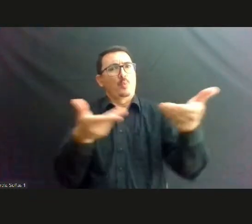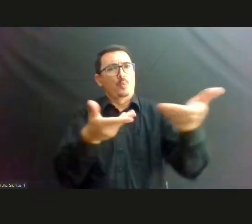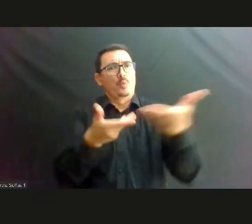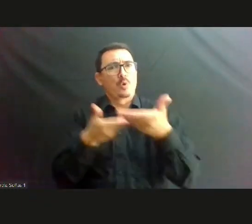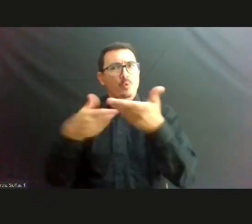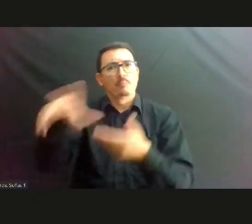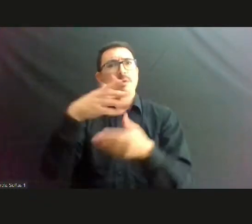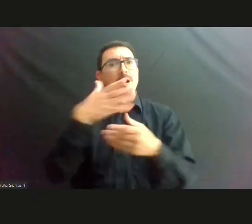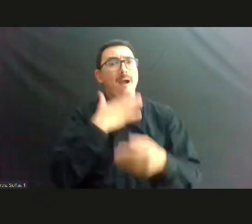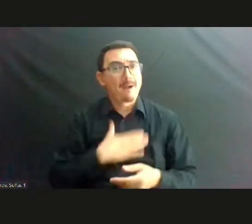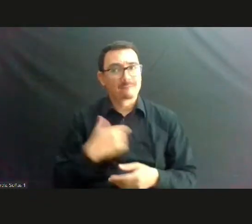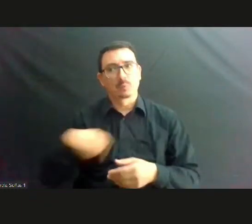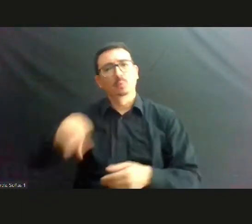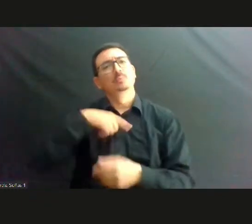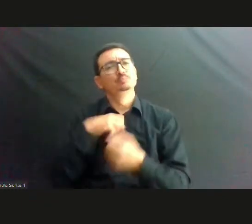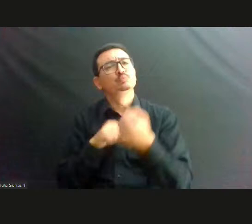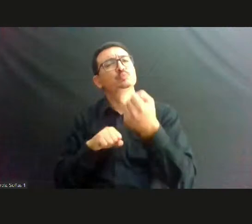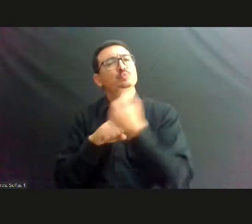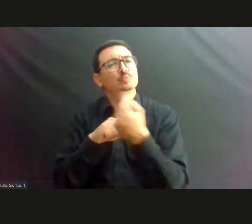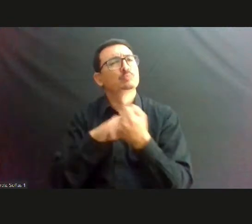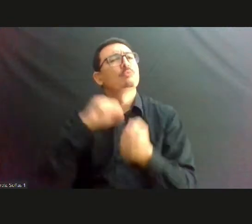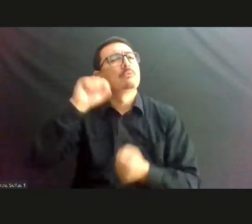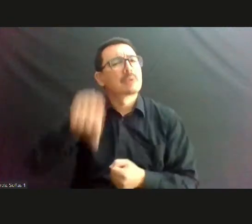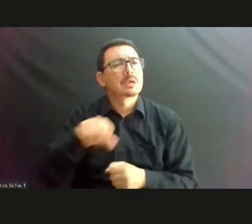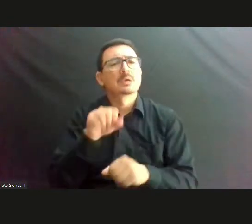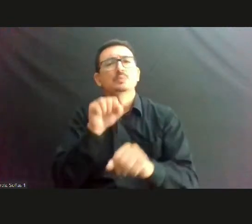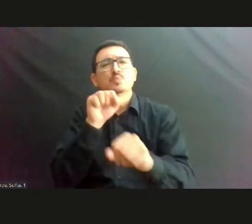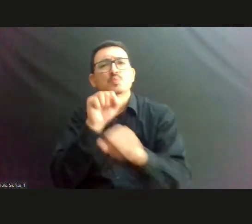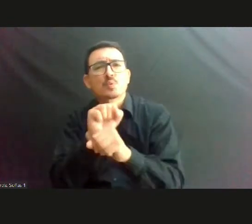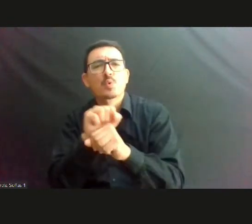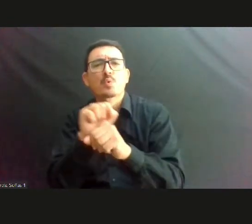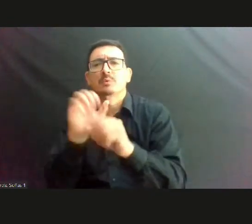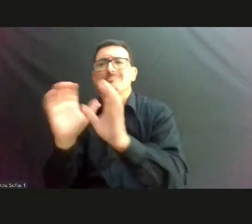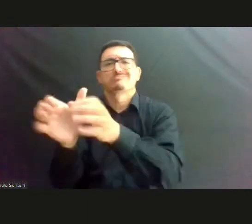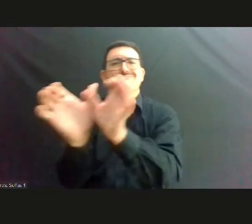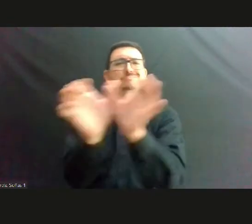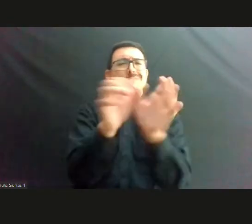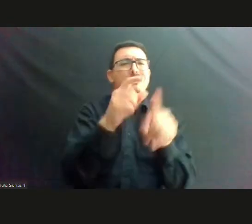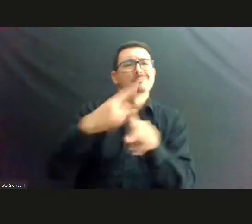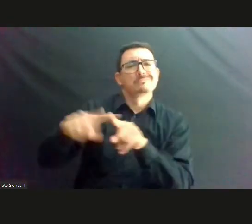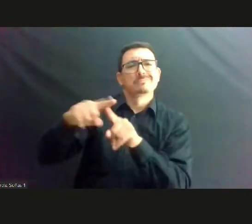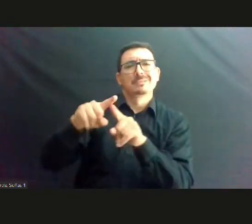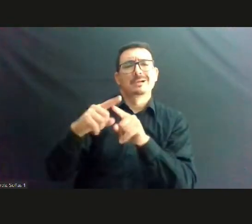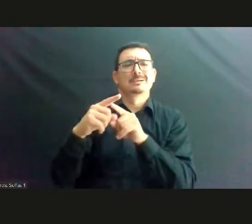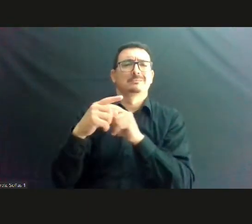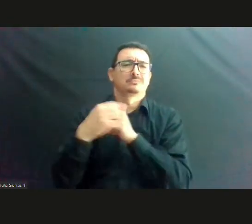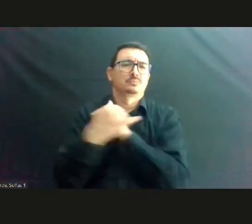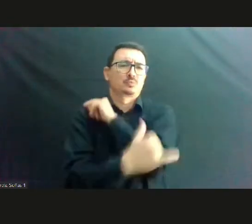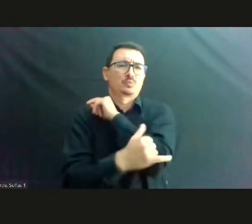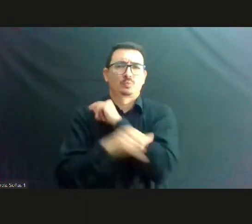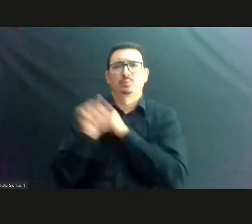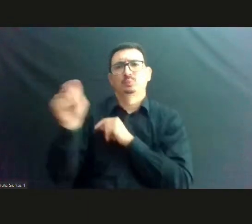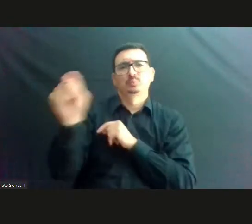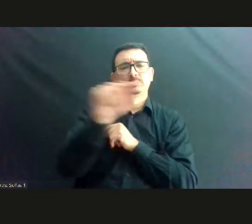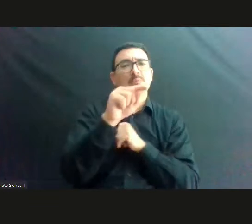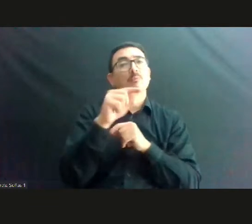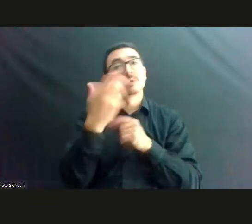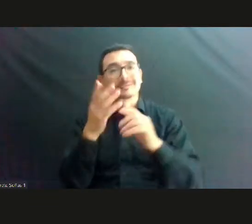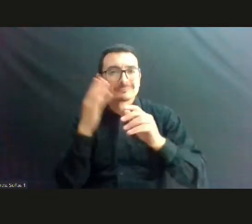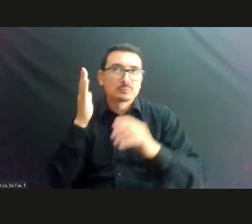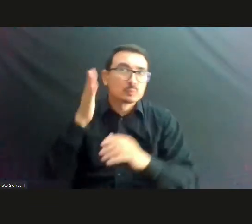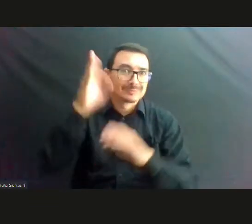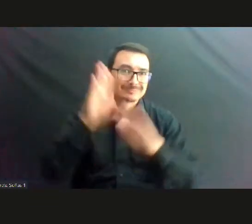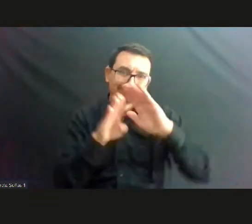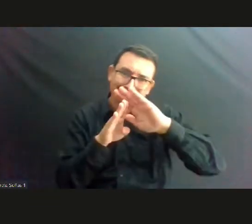equipos de trabajo de los distintos países para poder avanzar en esta línea, en donde creemos que con